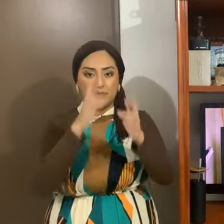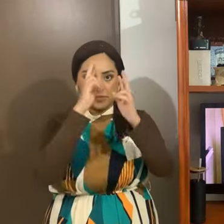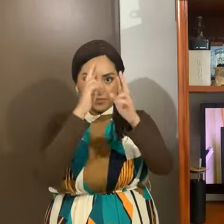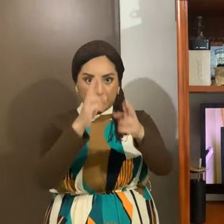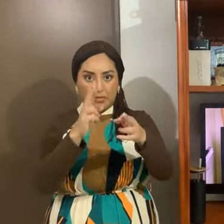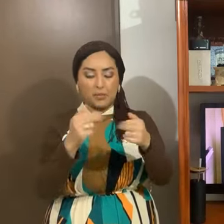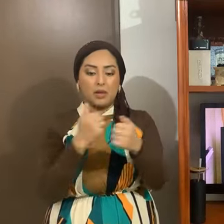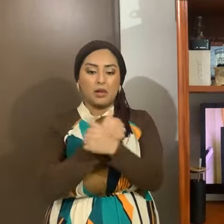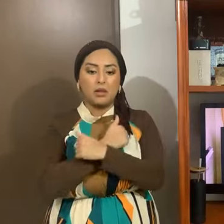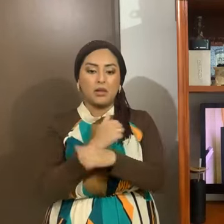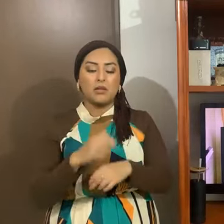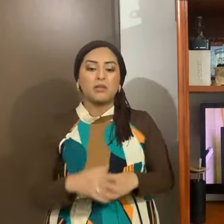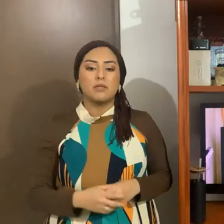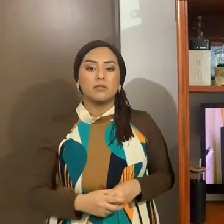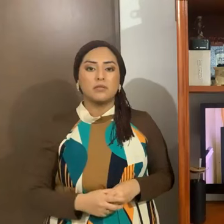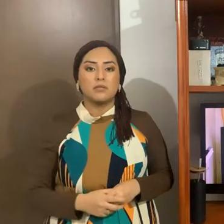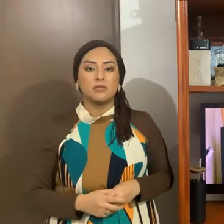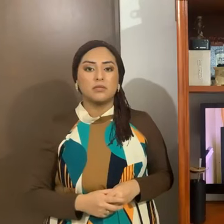respeto y con mucho amor.